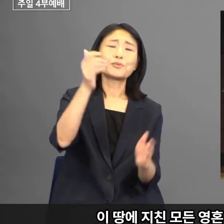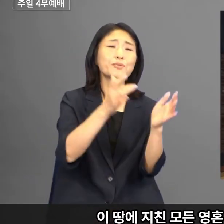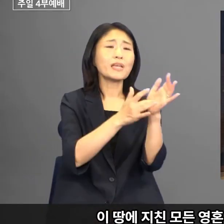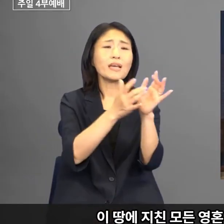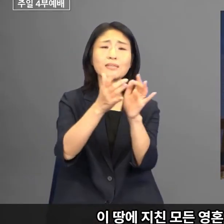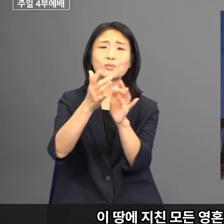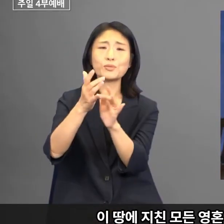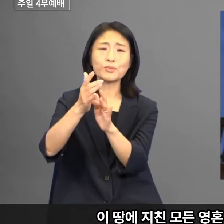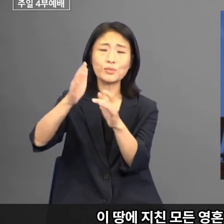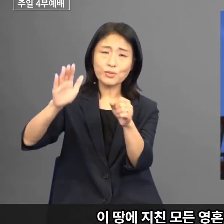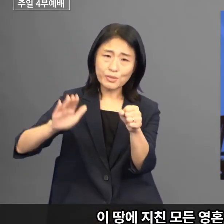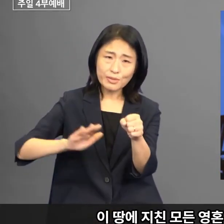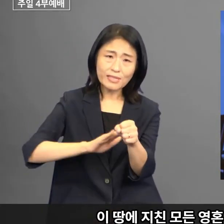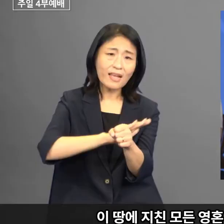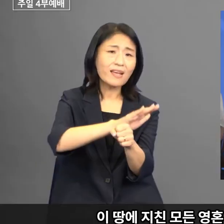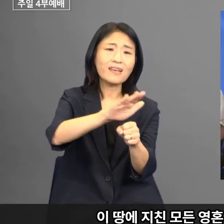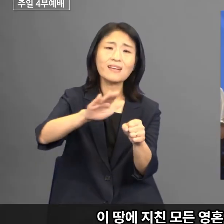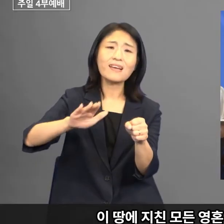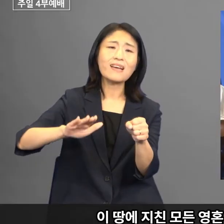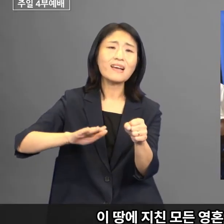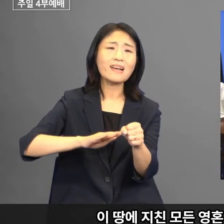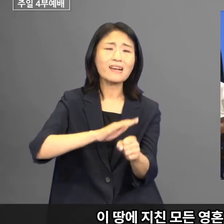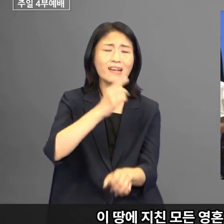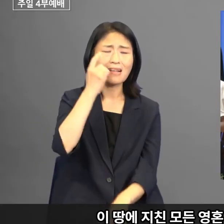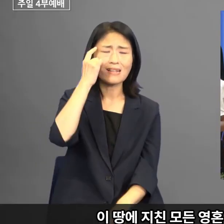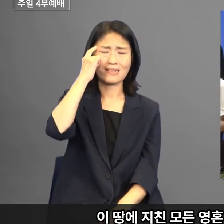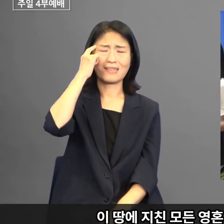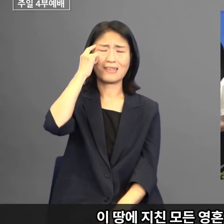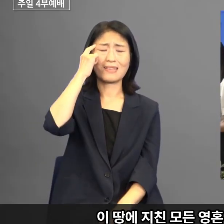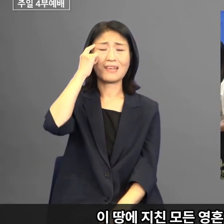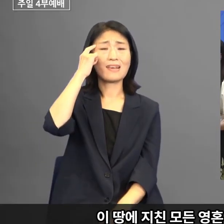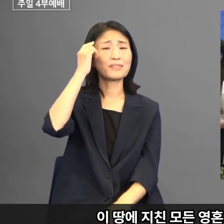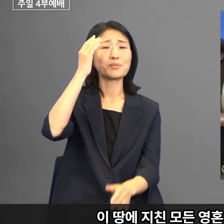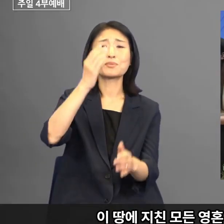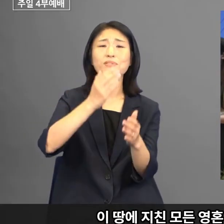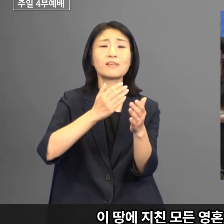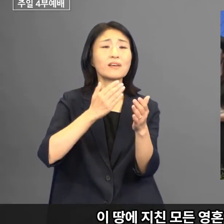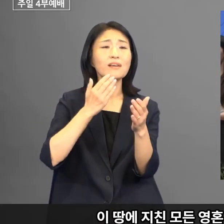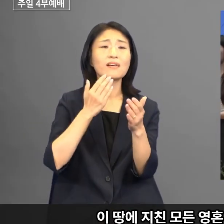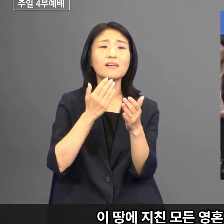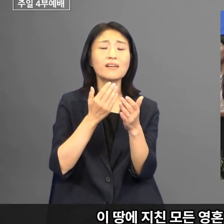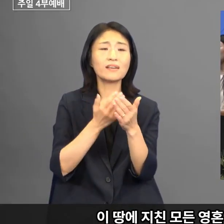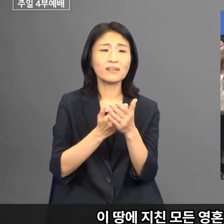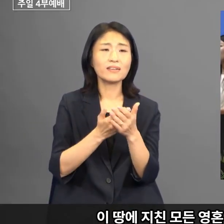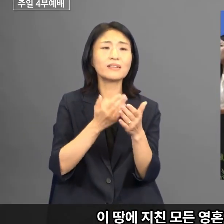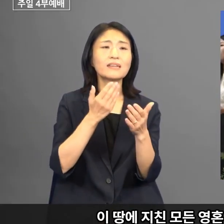주 예수 사랑 알게 하소서.